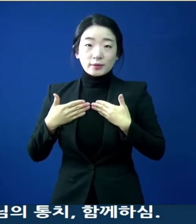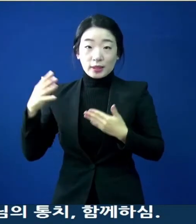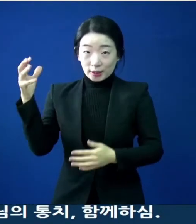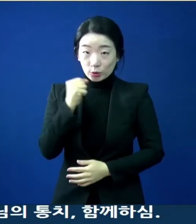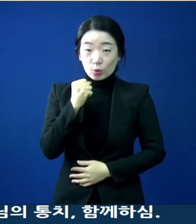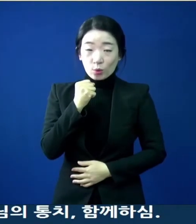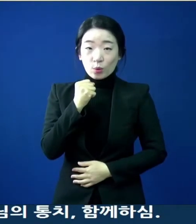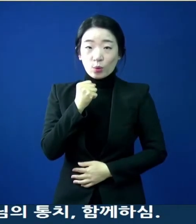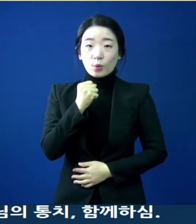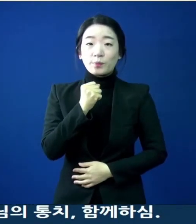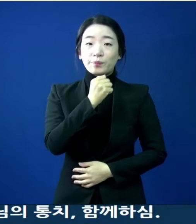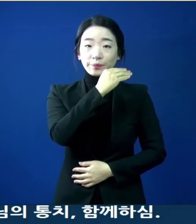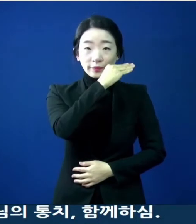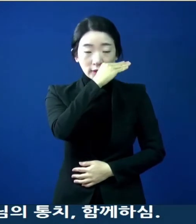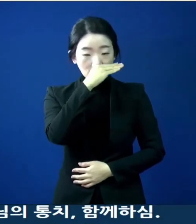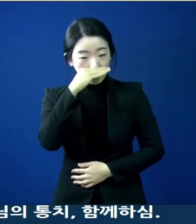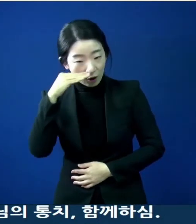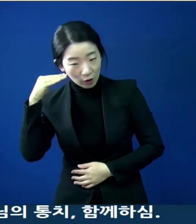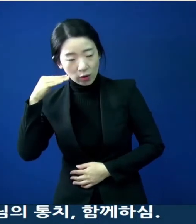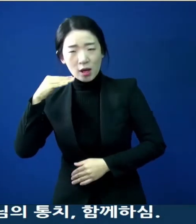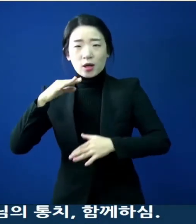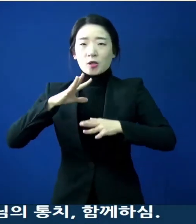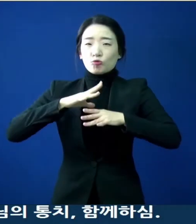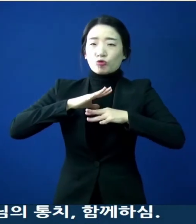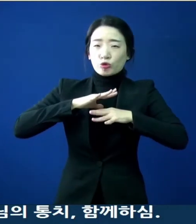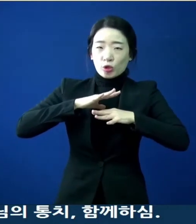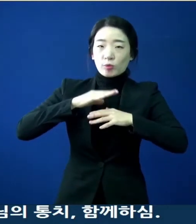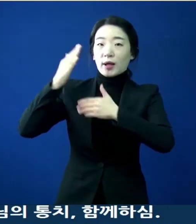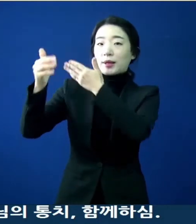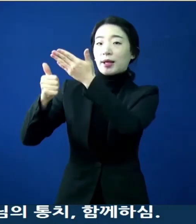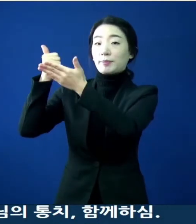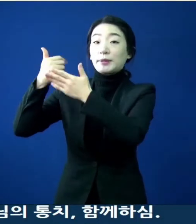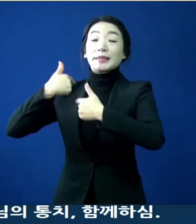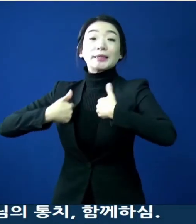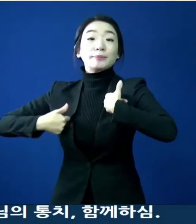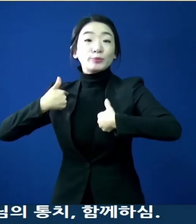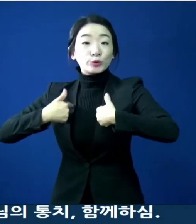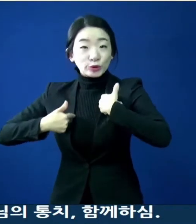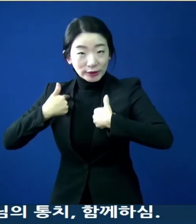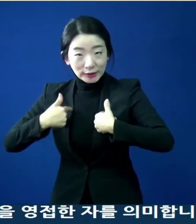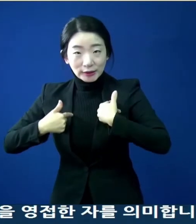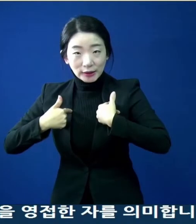되냐면 경건함과 두려움으로 하나님을 기쁘시게 뭐 할지니?